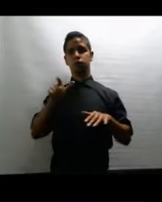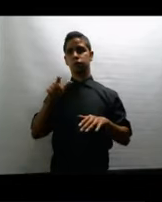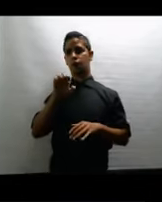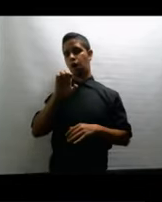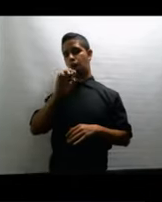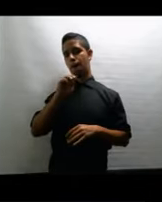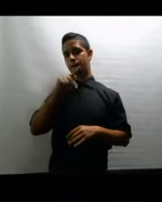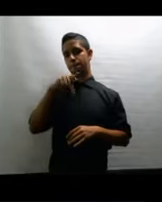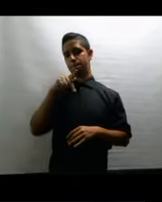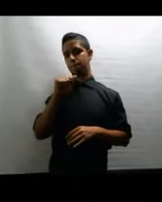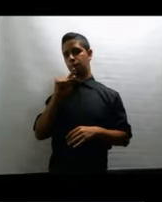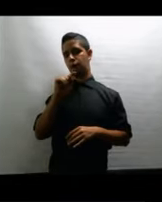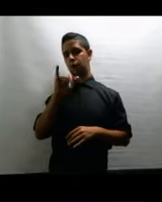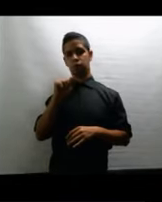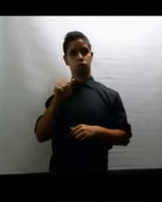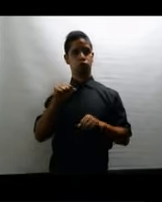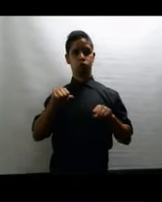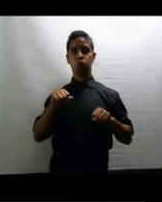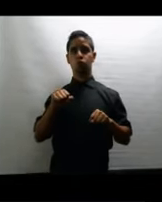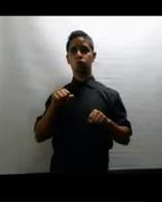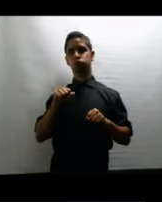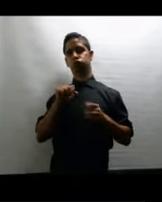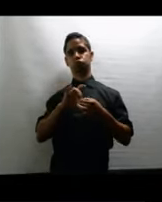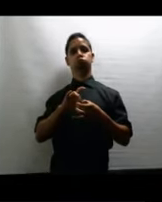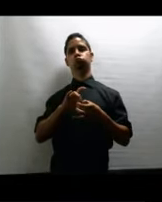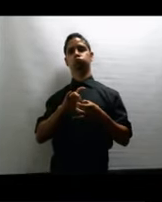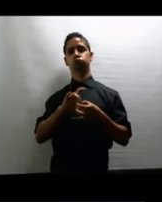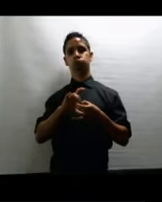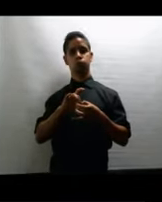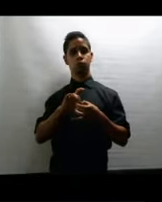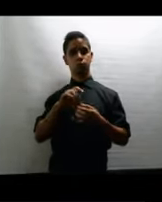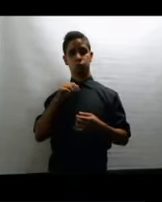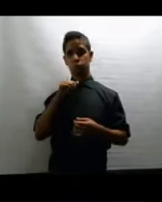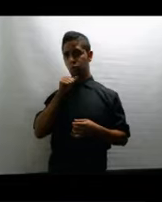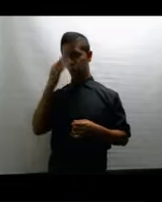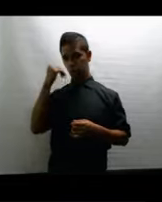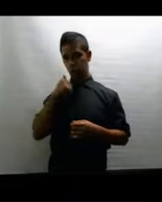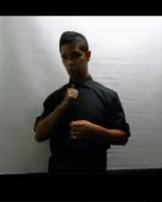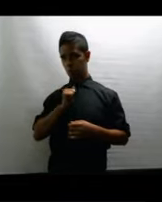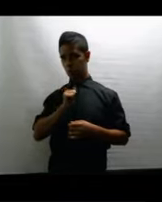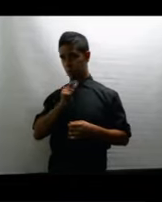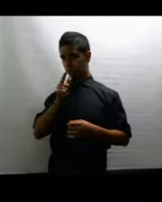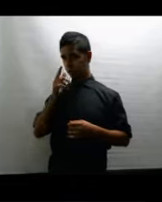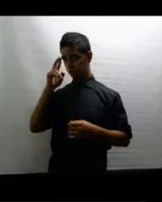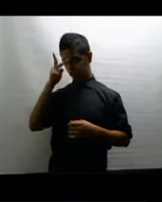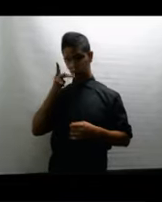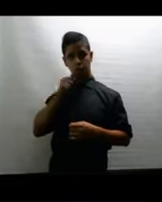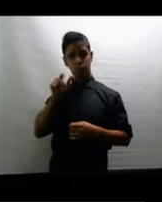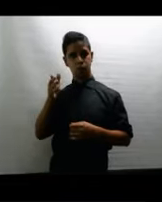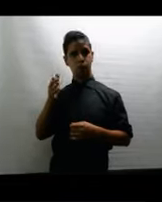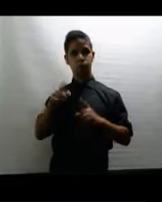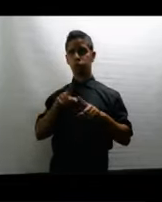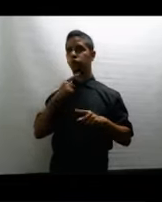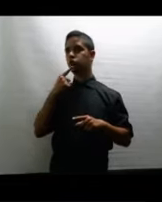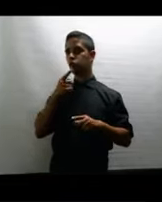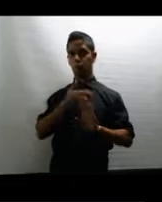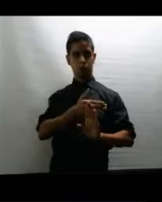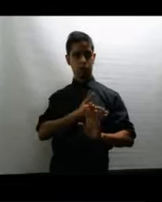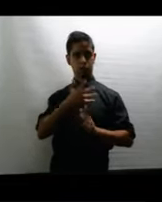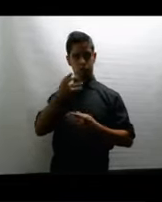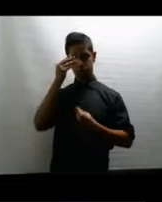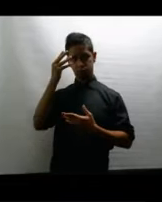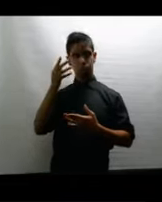el mundo, yo por lo menos la experimento, no porque la conozco personalmente ni porque está aquí, pero sí, y se lo he dicho porque te lo he dicho, claro.